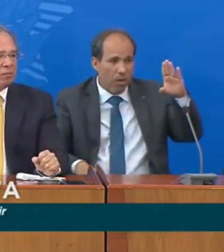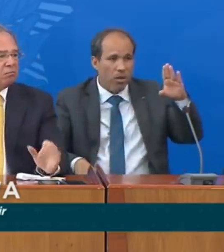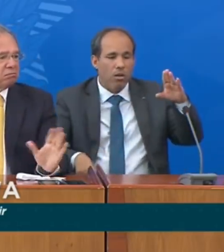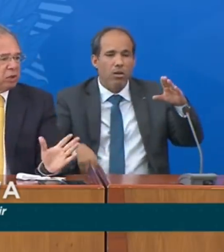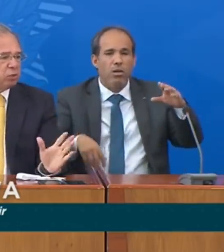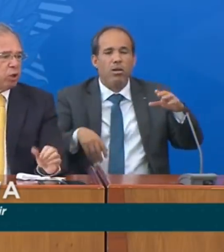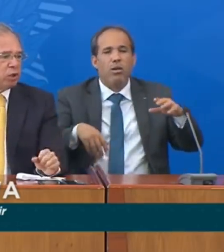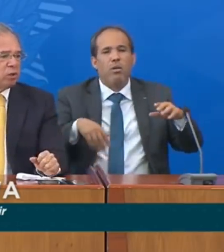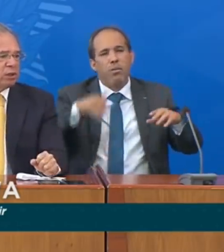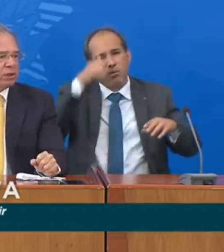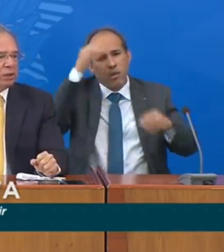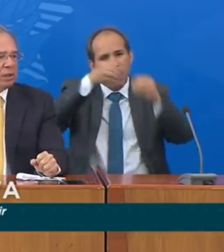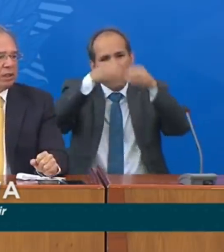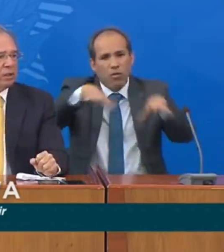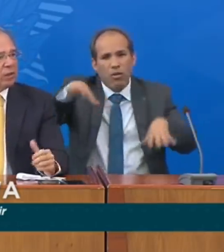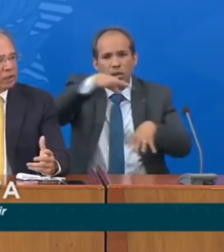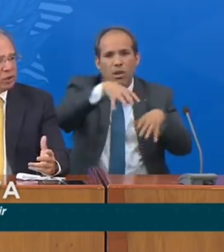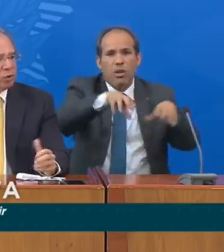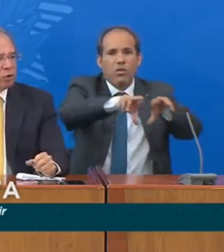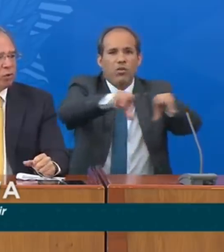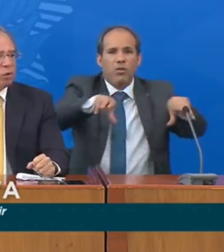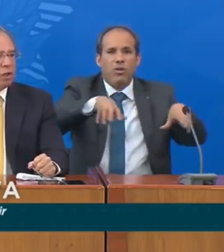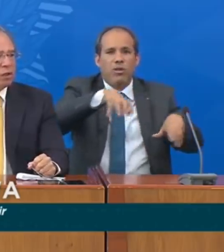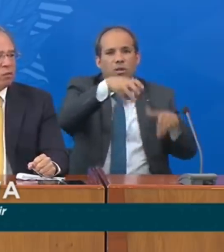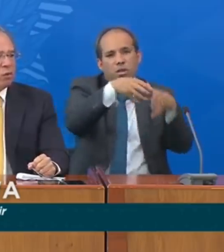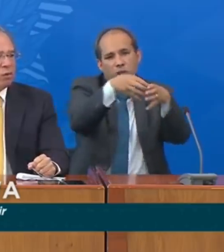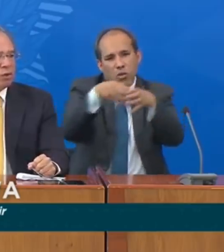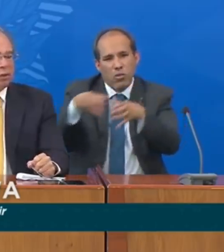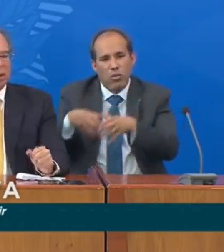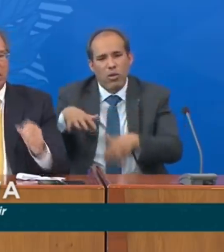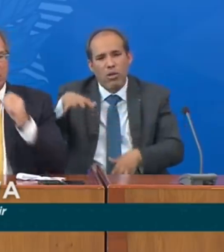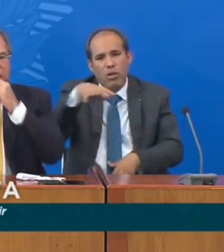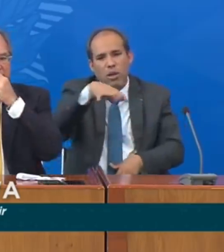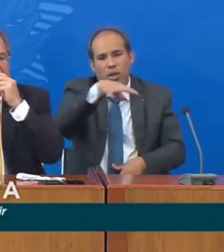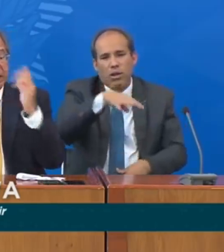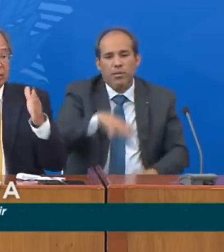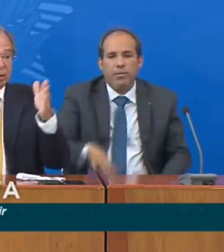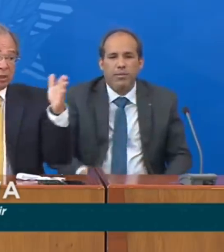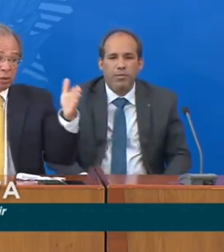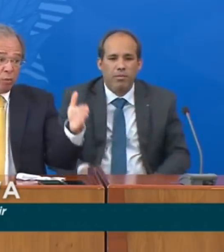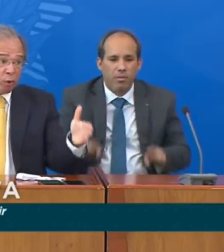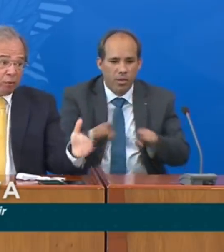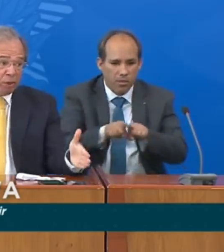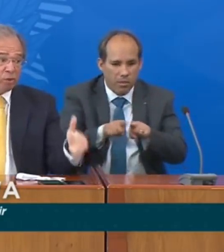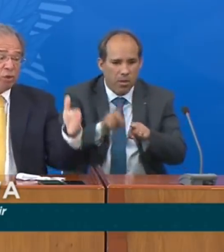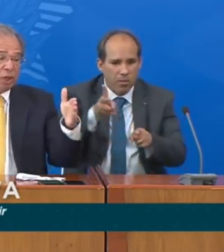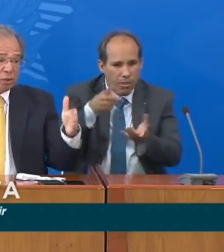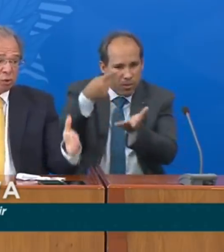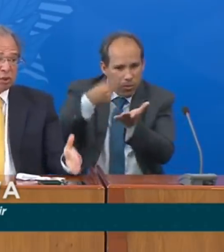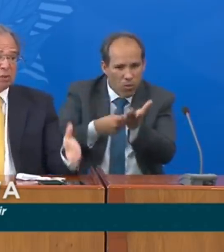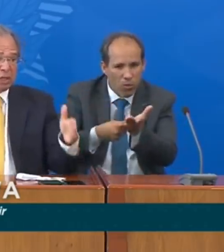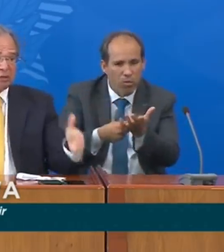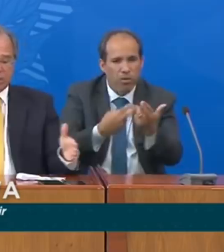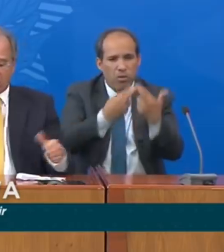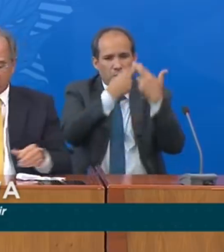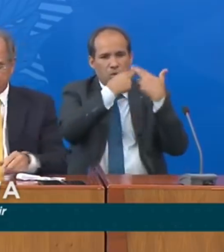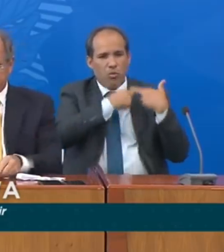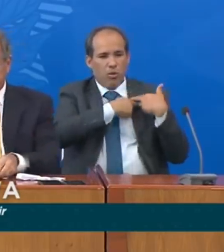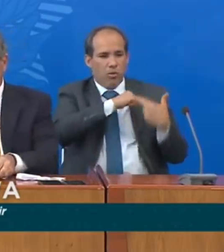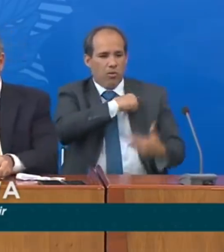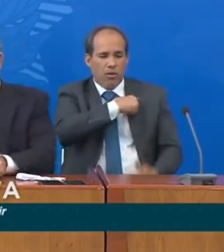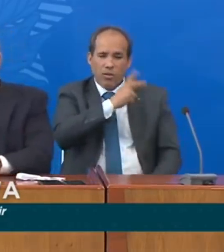setor. Isso pode acontecer. Então, é esse tipo de estudo que nós estamos conduzindo dentro desse compromisso de responsabilidade